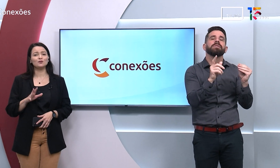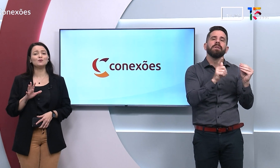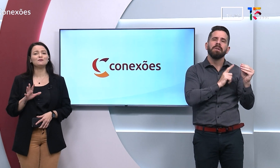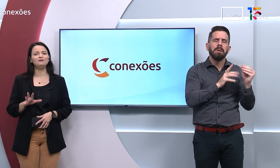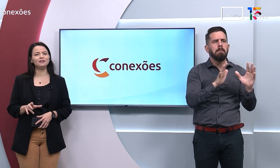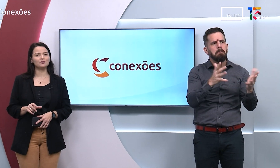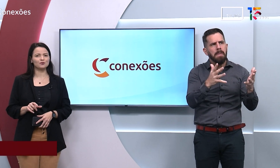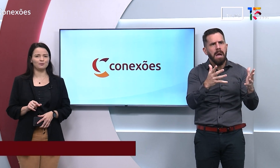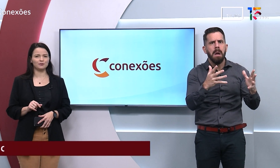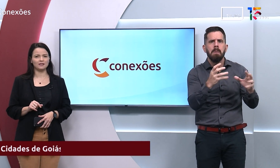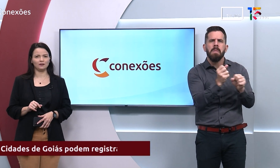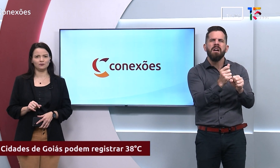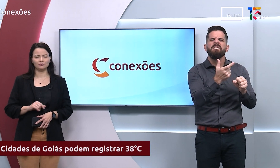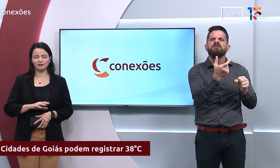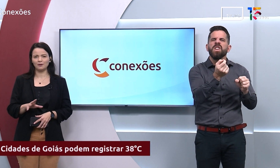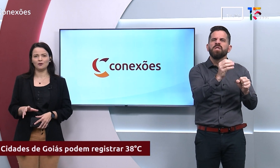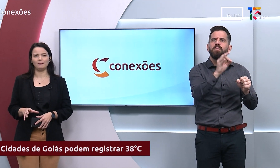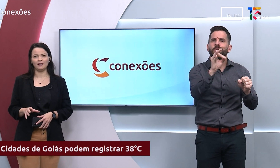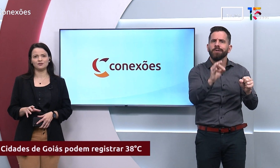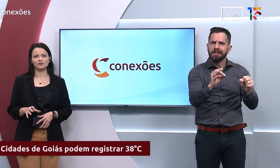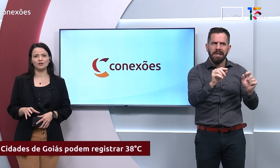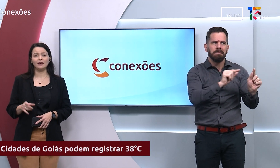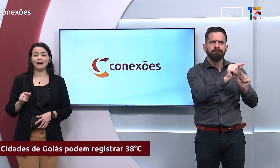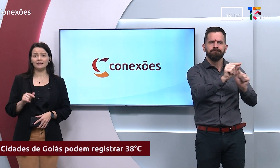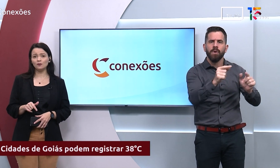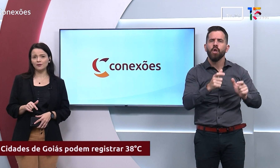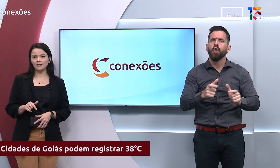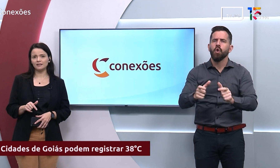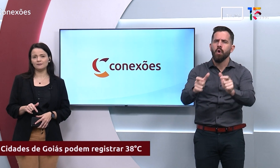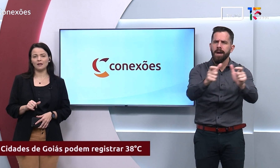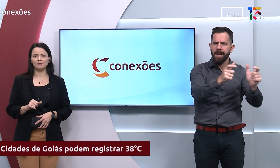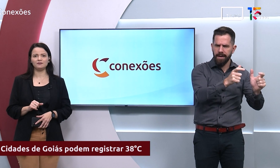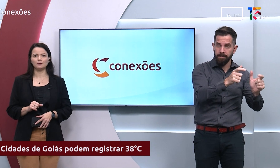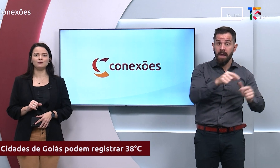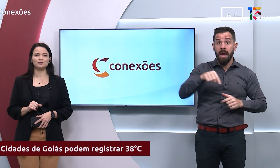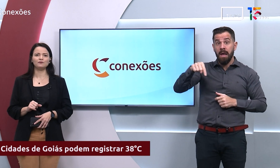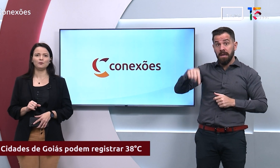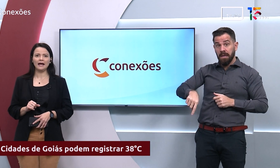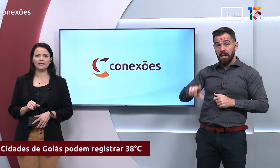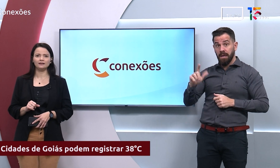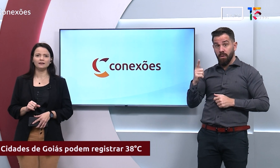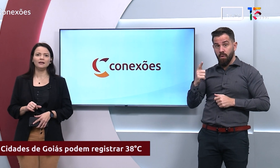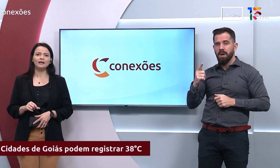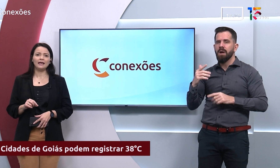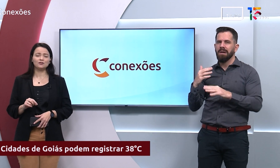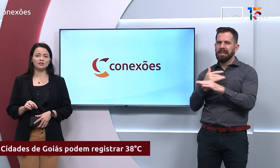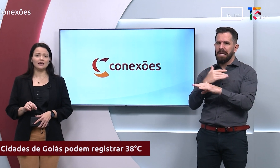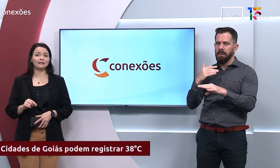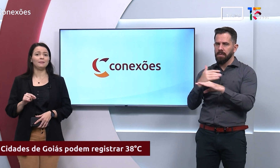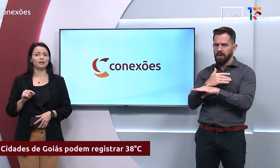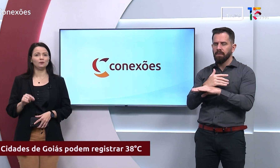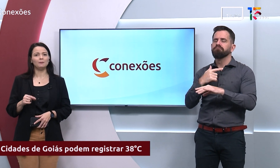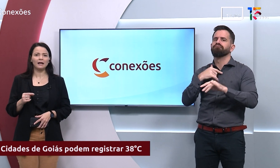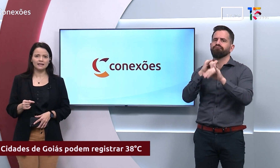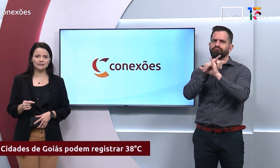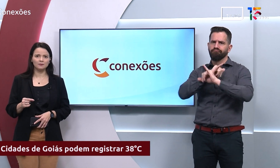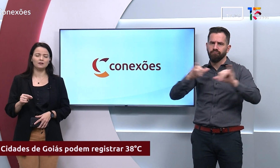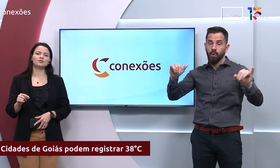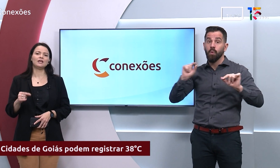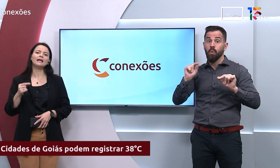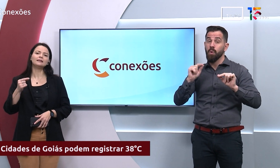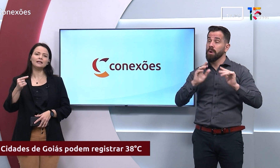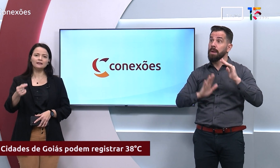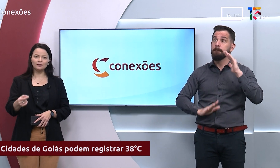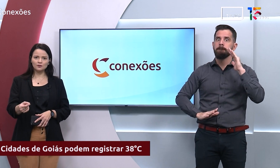na casa dos 20%, na maior parte. Aqui em Goiânia, a previsão que foi divulgada é de que a temperatura